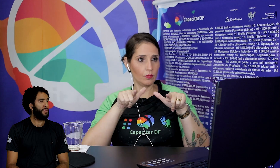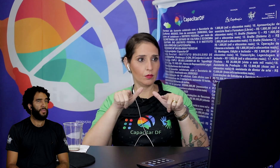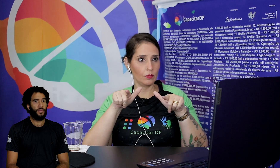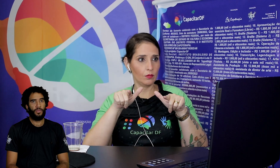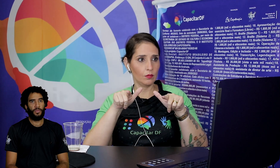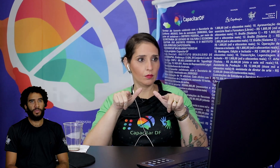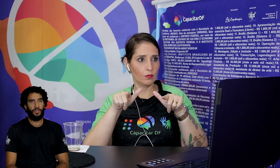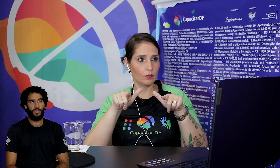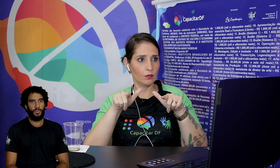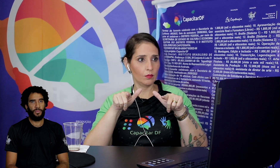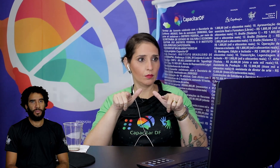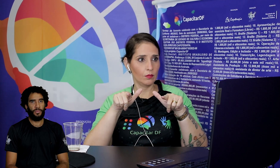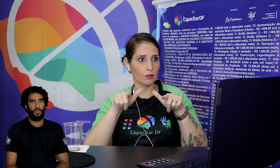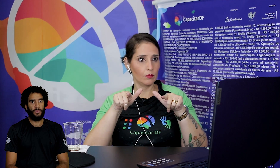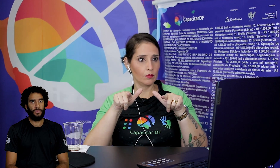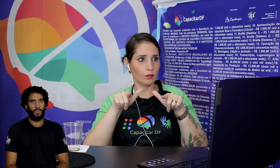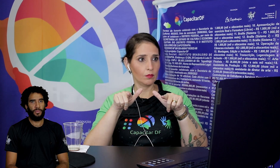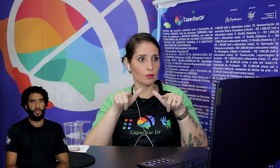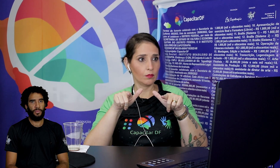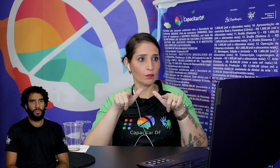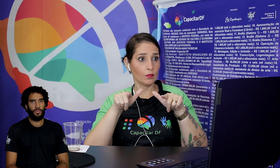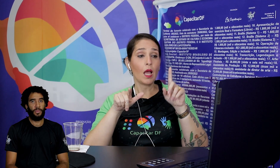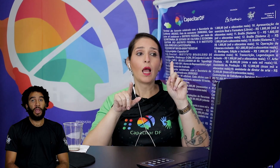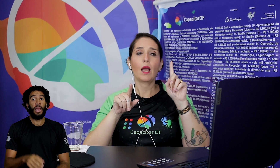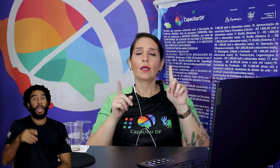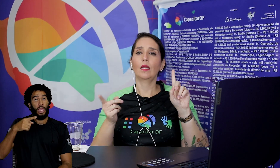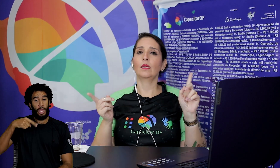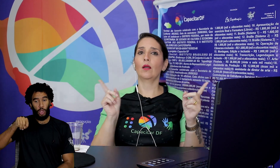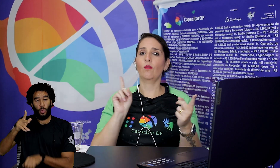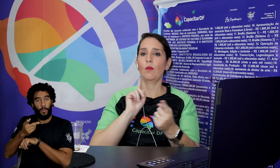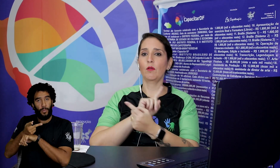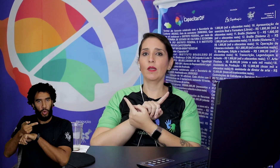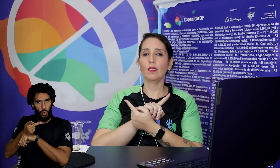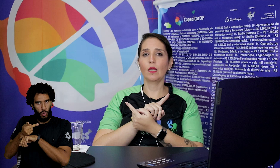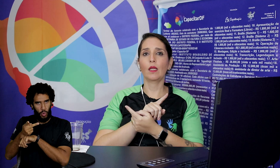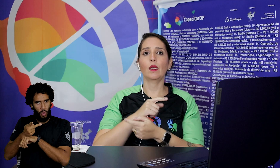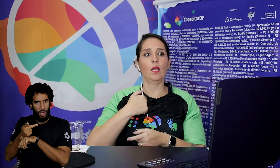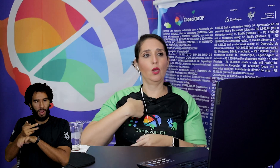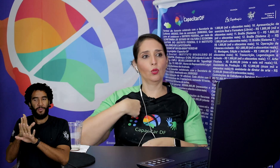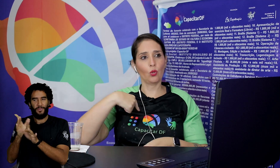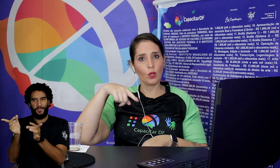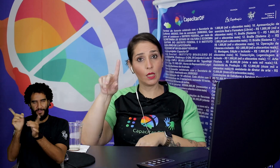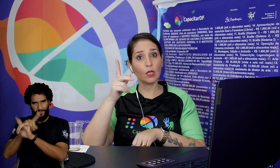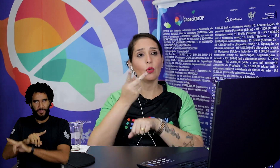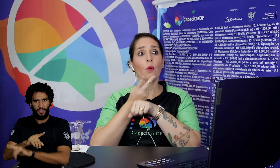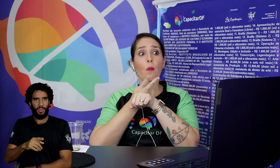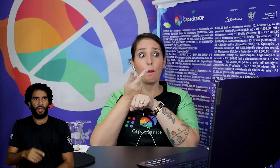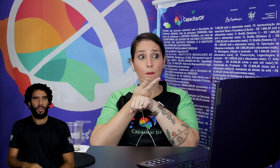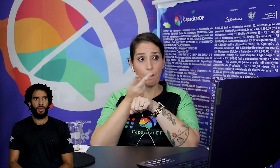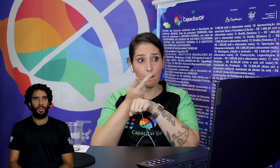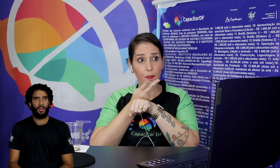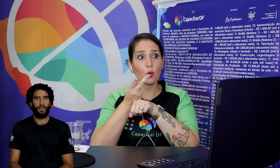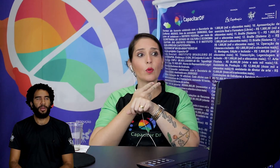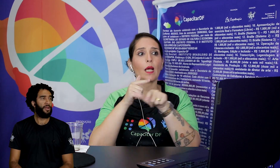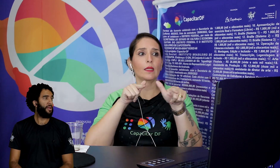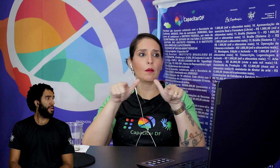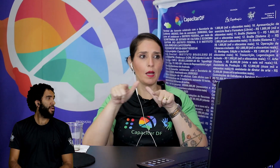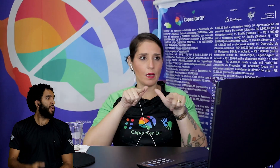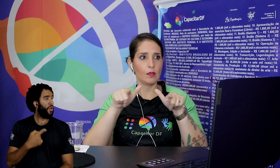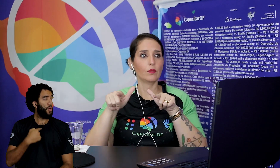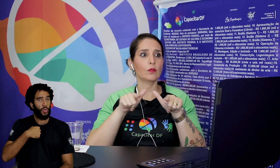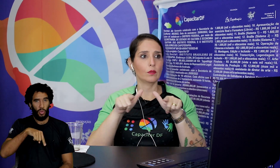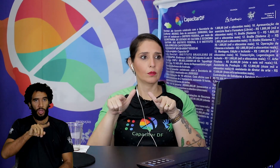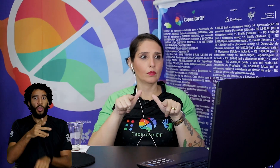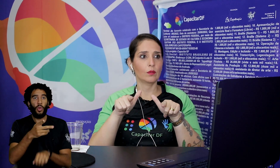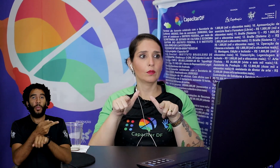trabalho. Indo procurar trabalho. Então, vamos inverter. Eu Aí eu estou vou ter assim, na indo verdade, ir procurar